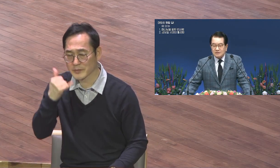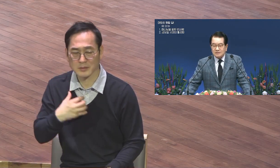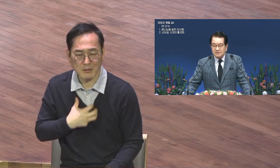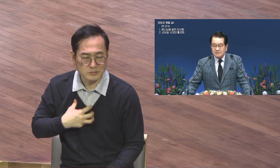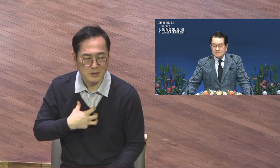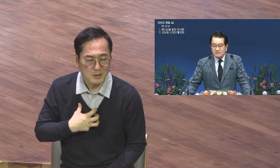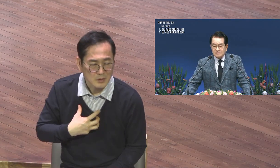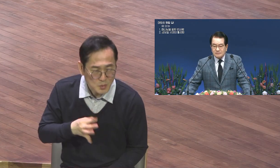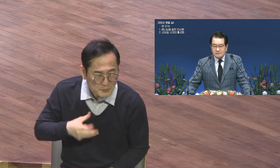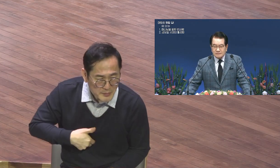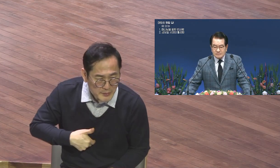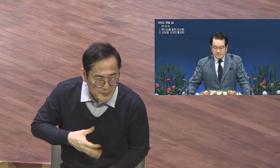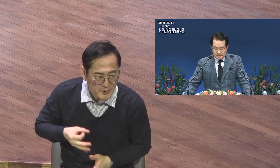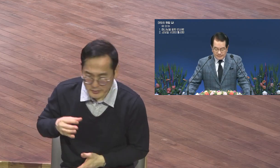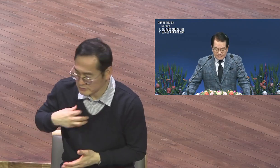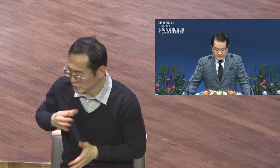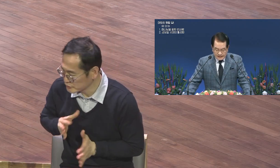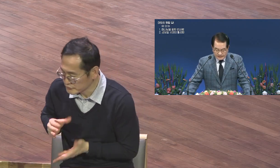없어요.